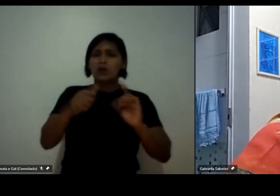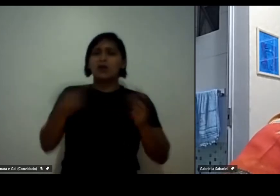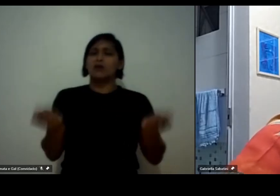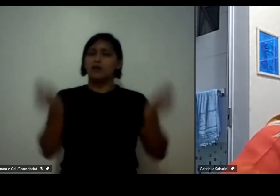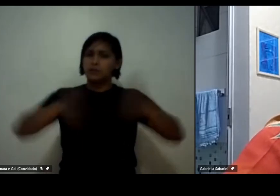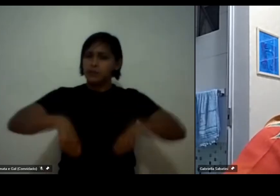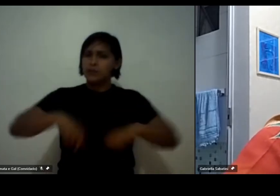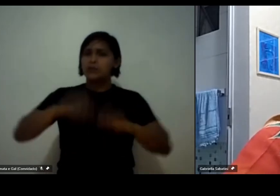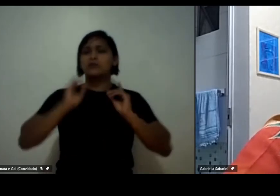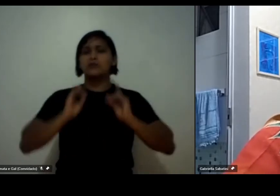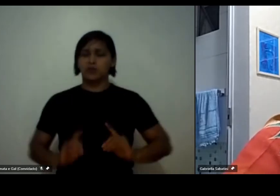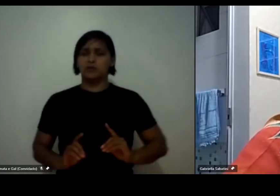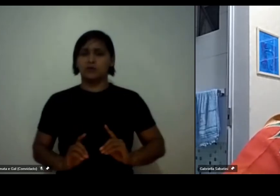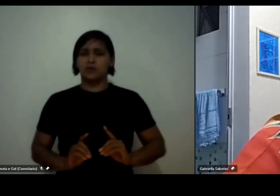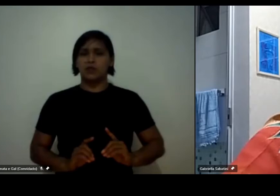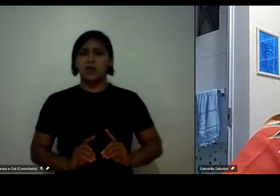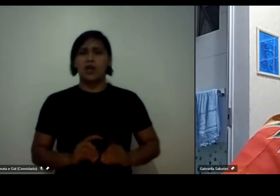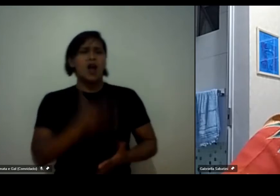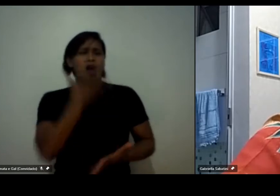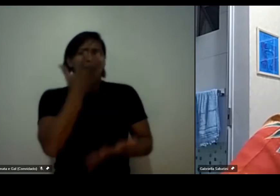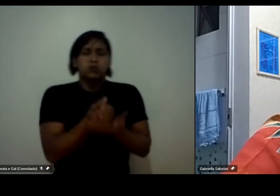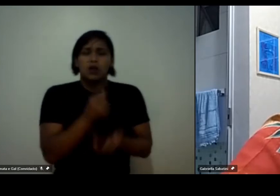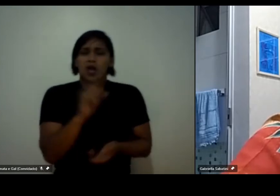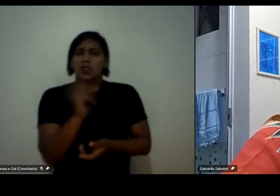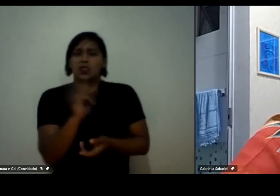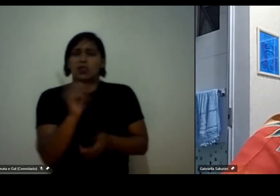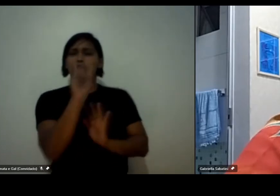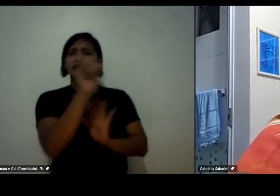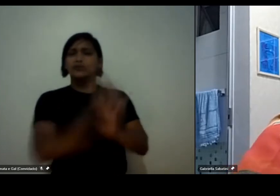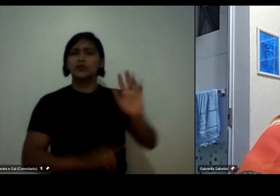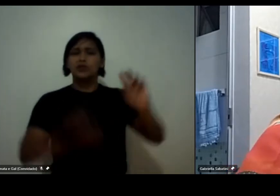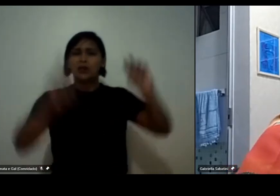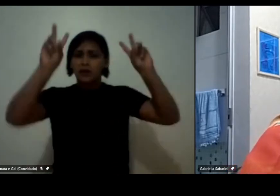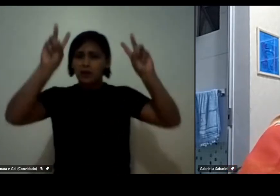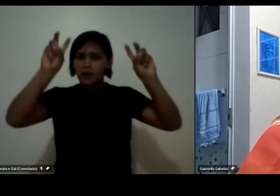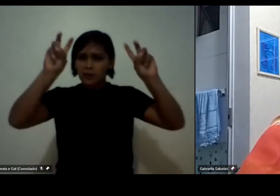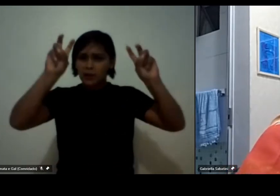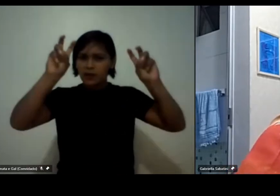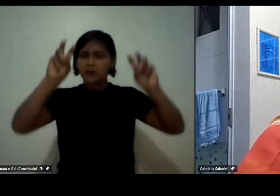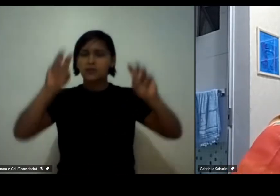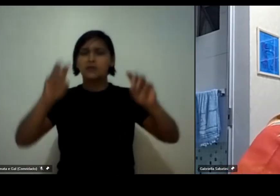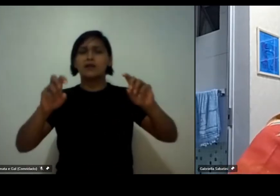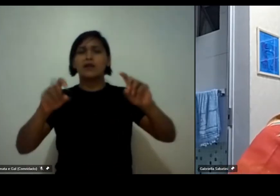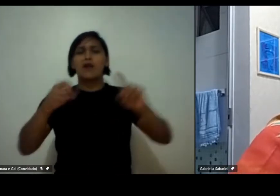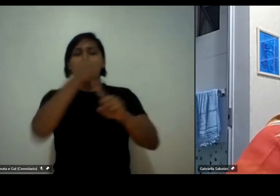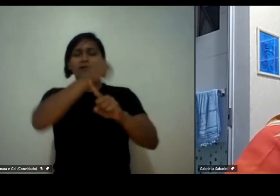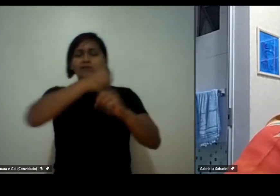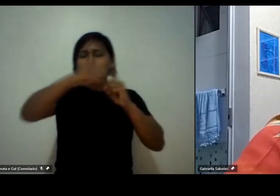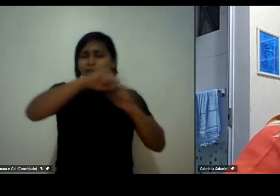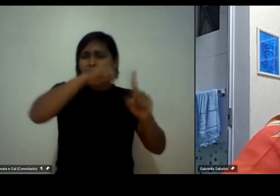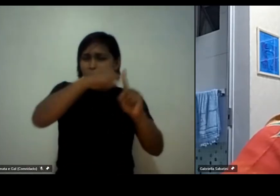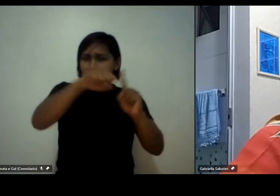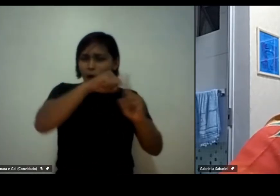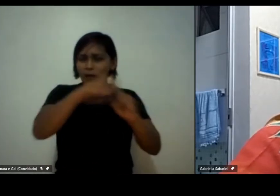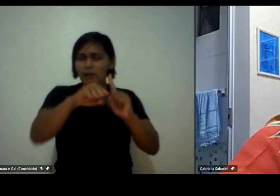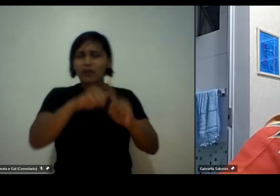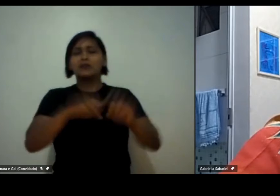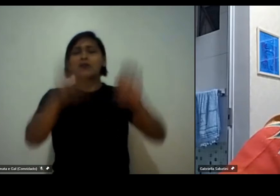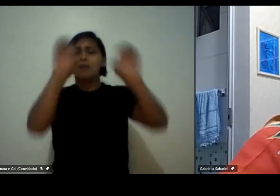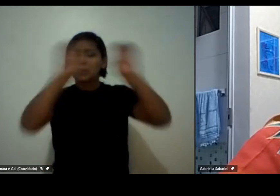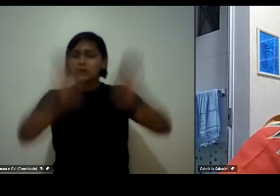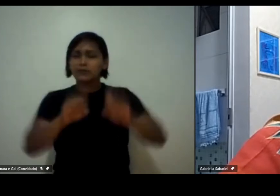capacidade e deficiência. Não aceitamos um direito que é, abre aspas, locus de violência social para as estruturas